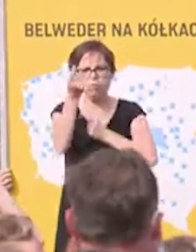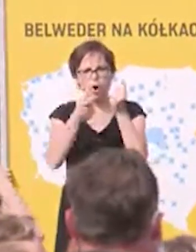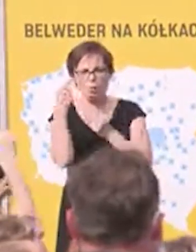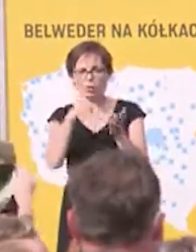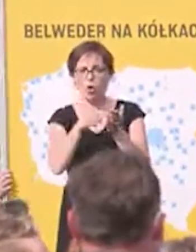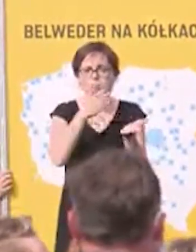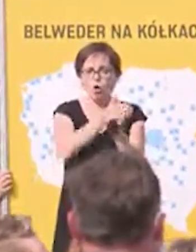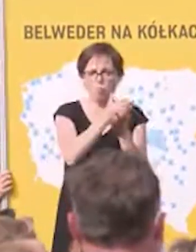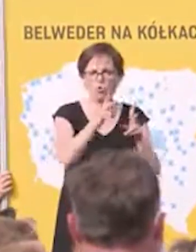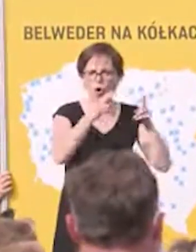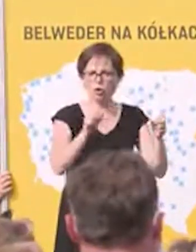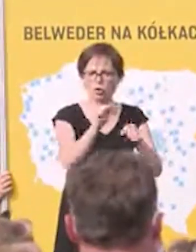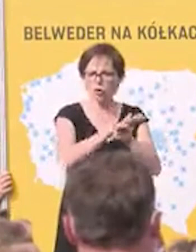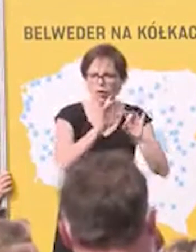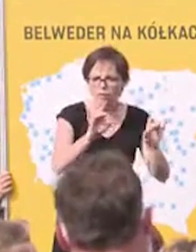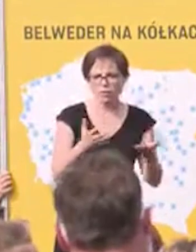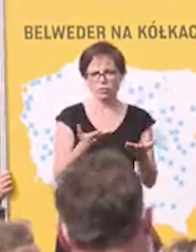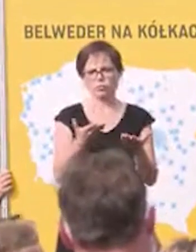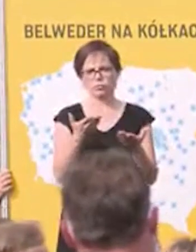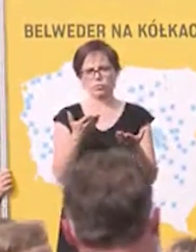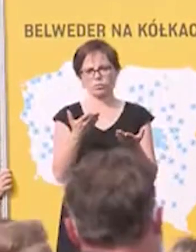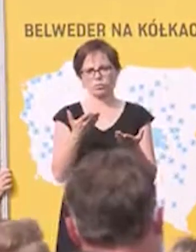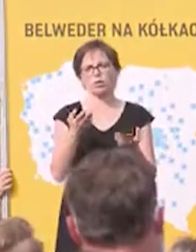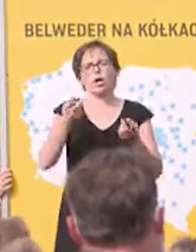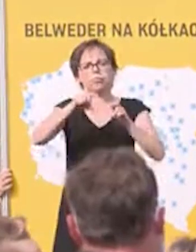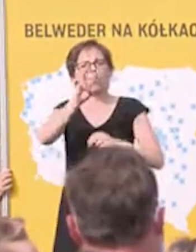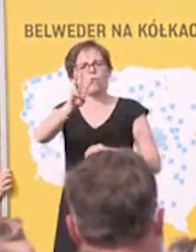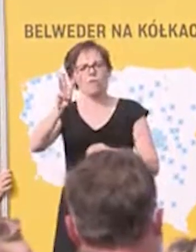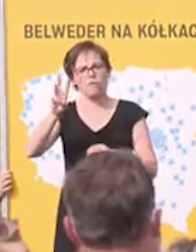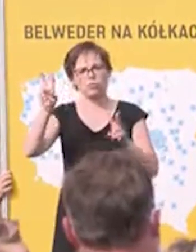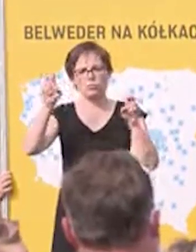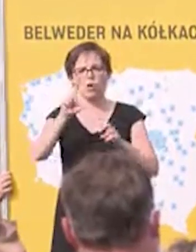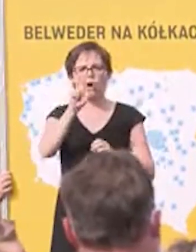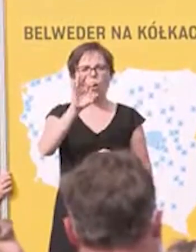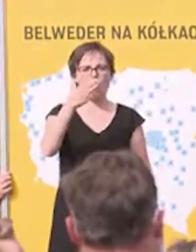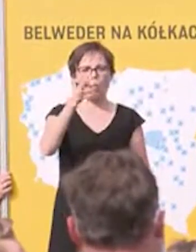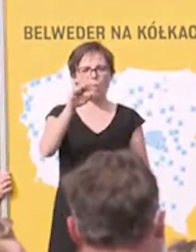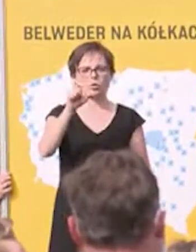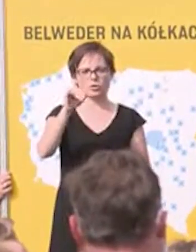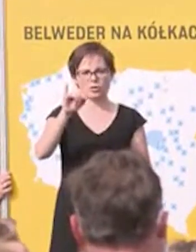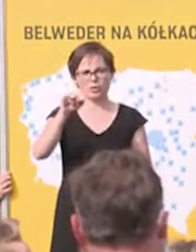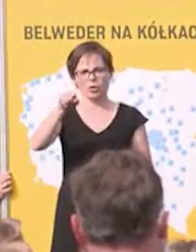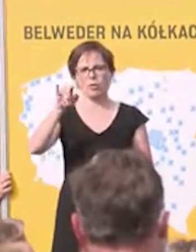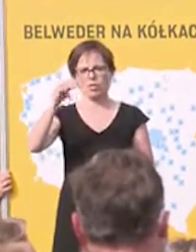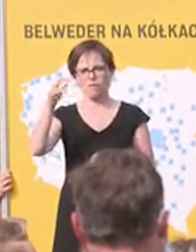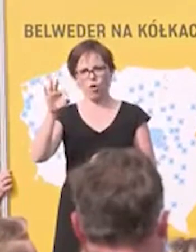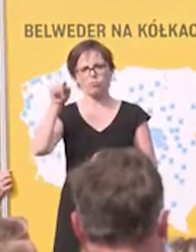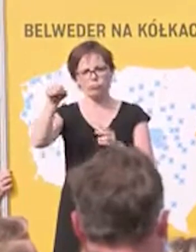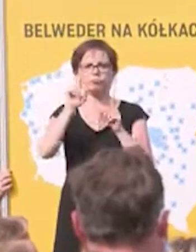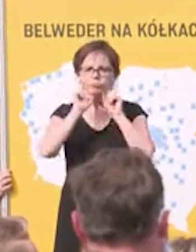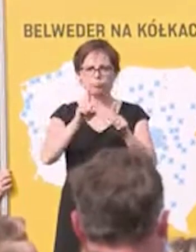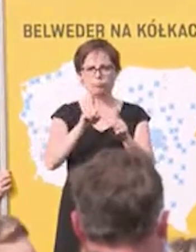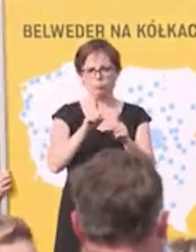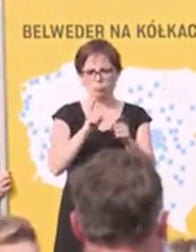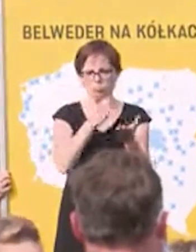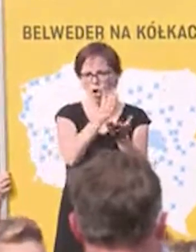czasie koronawirusa. Powstał na koniec portal pomocni.info, gdzie udzielana jest realna pomoc. Ale to